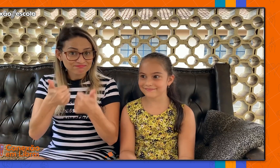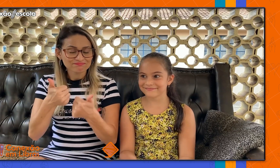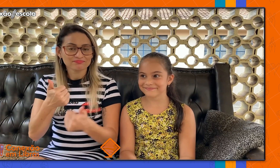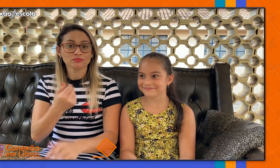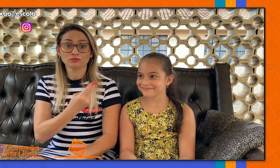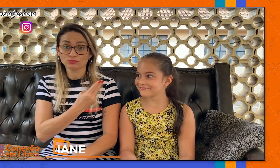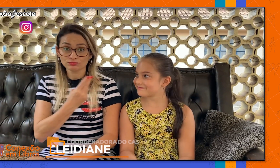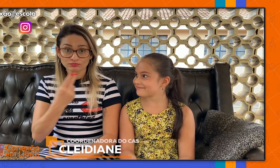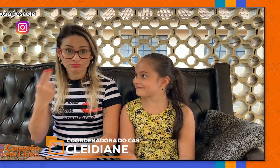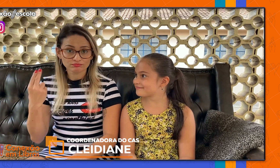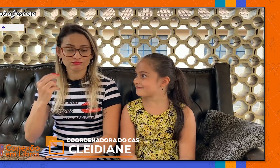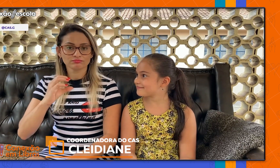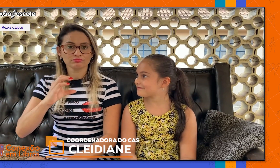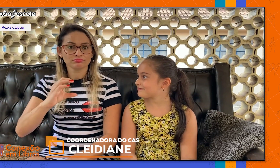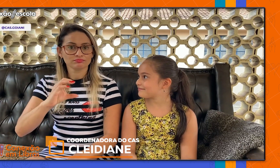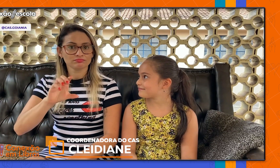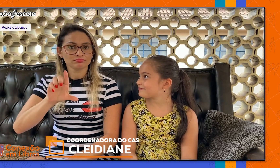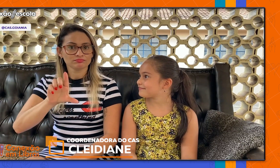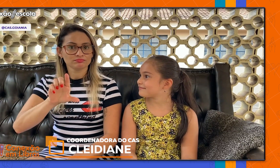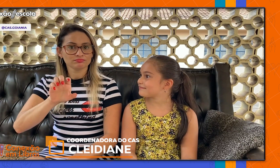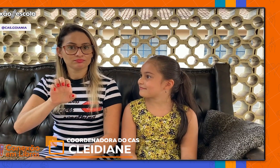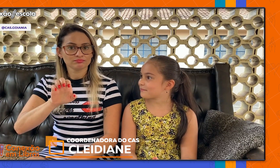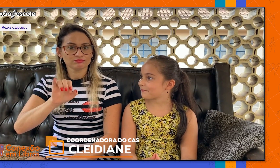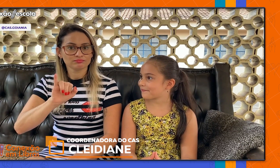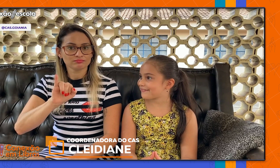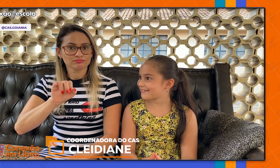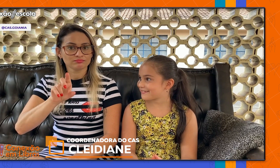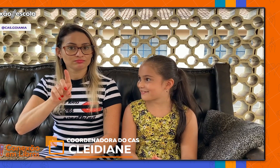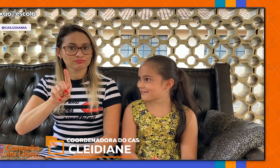Olá, tudo bem? Eu sou a Cleidiane.